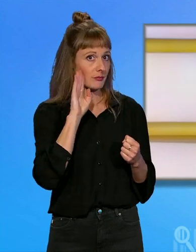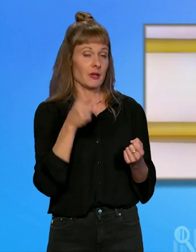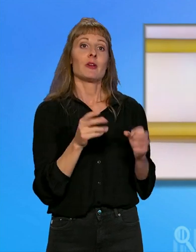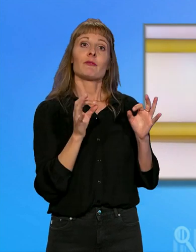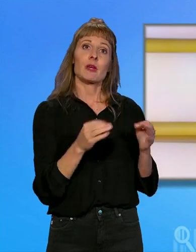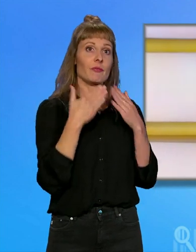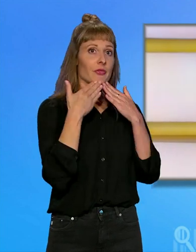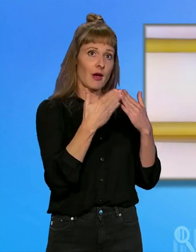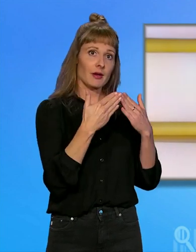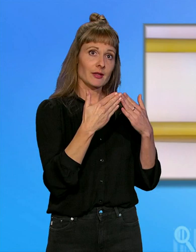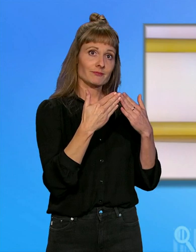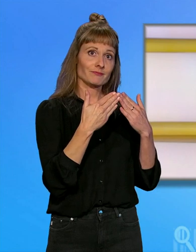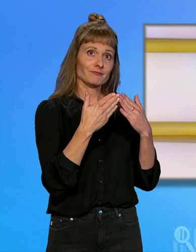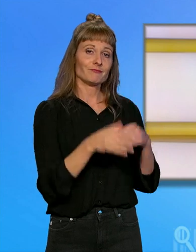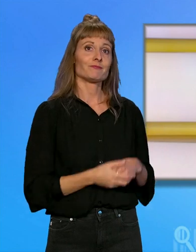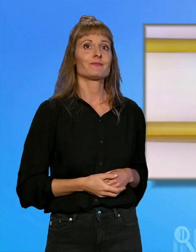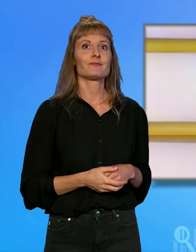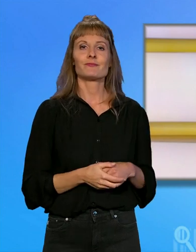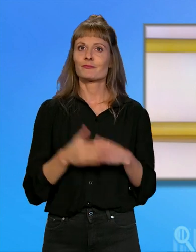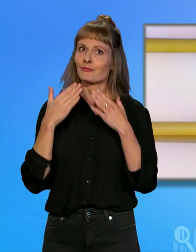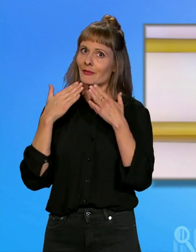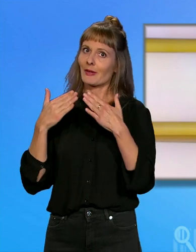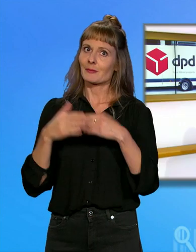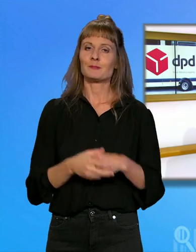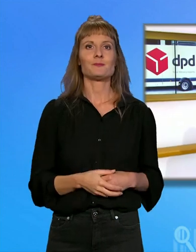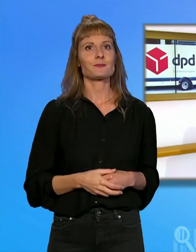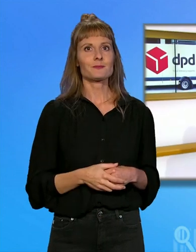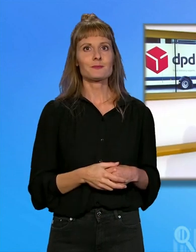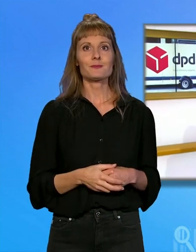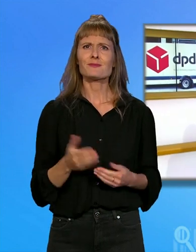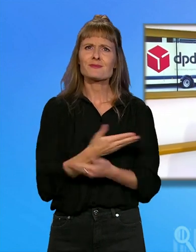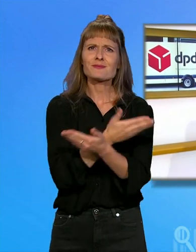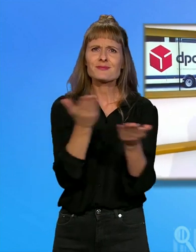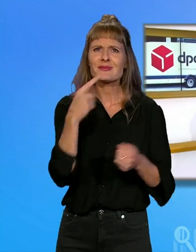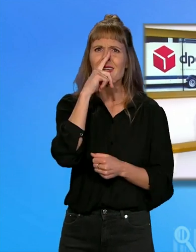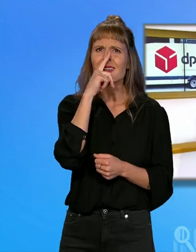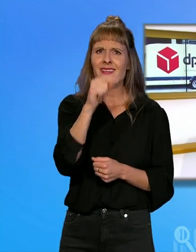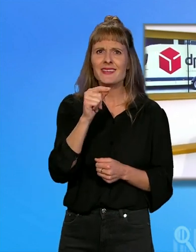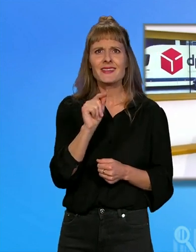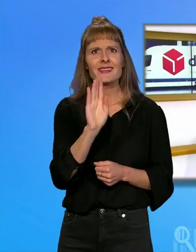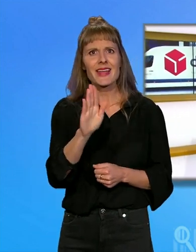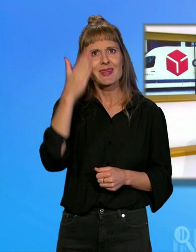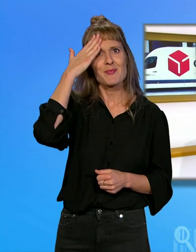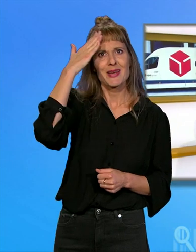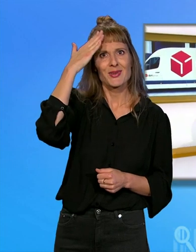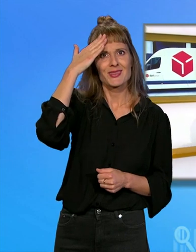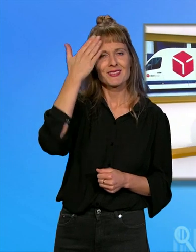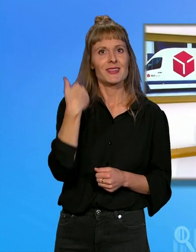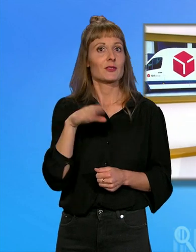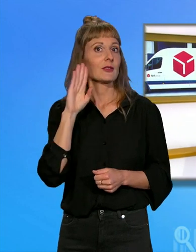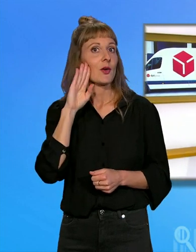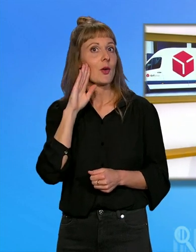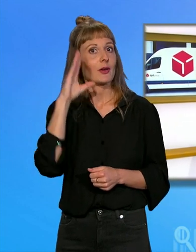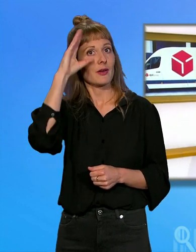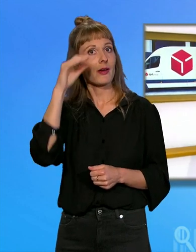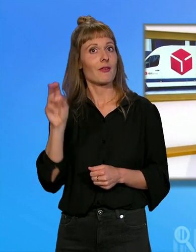uns geführt habt. Marc Frank. Dankeschön, Frank. Dankeschön. Meine Damen und Herren, was sagt ihr zu diesem Thema? Ihr habt jetzt gerade Herrn Frank gehört. Was sind allenfalls eure